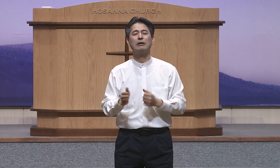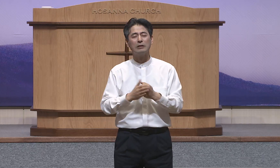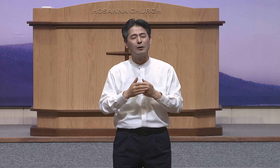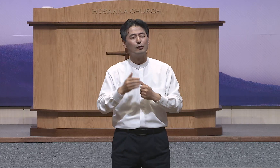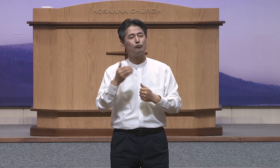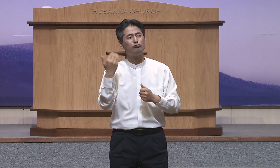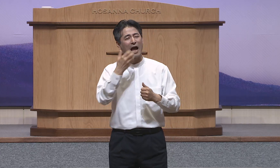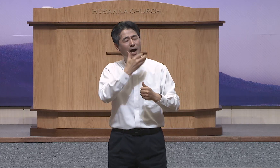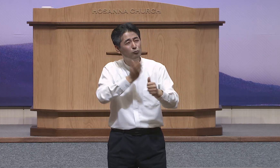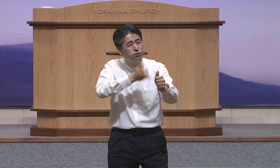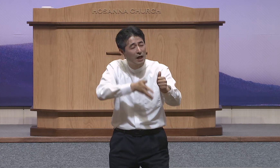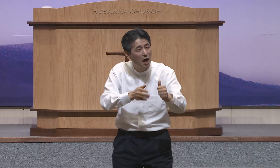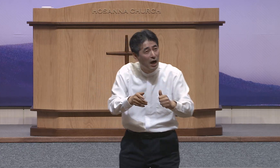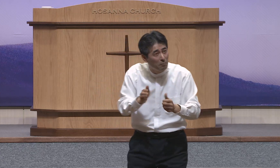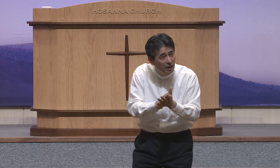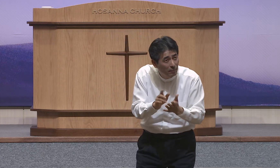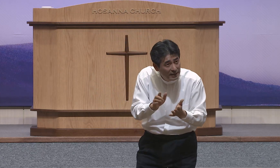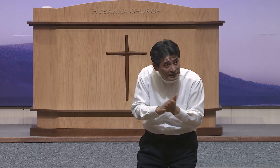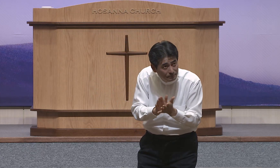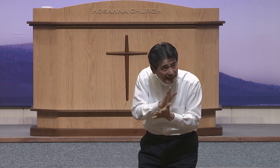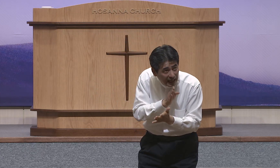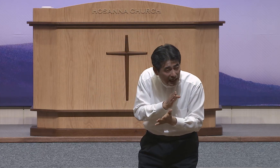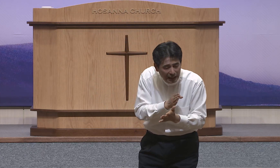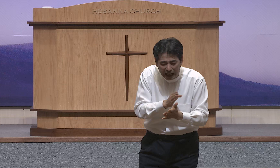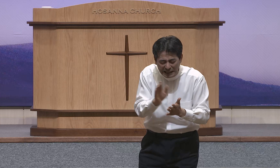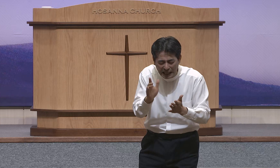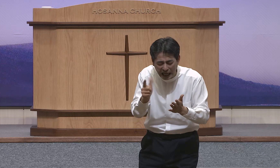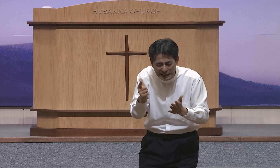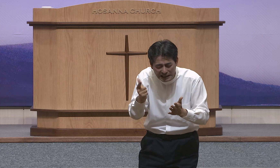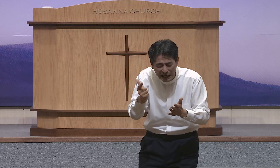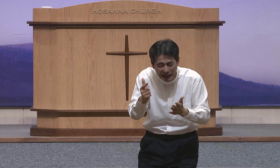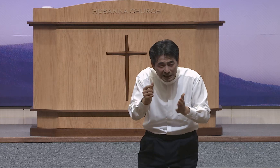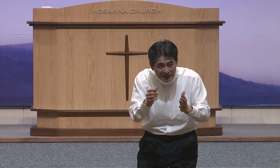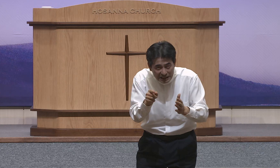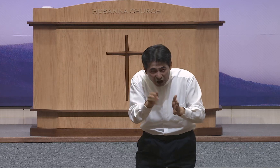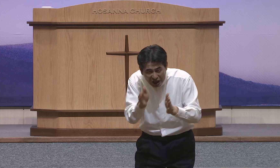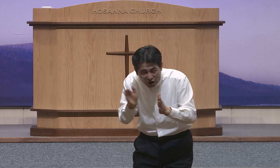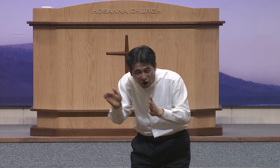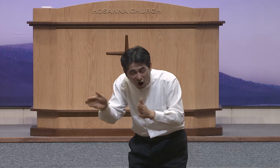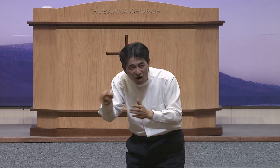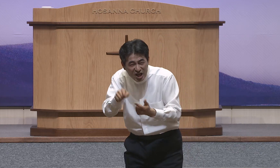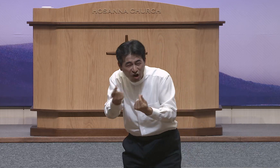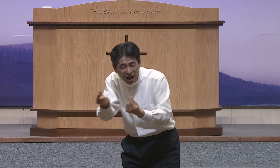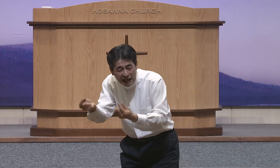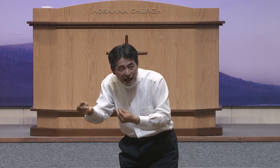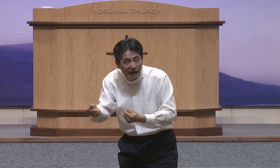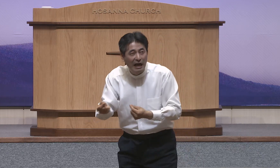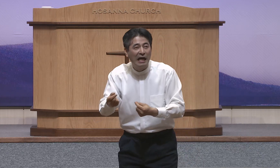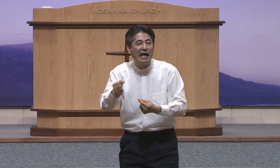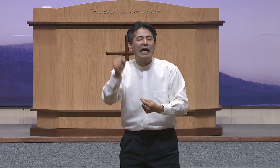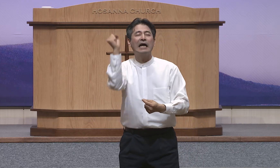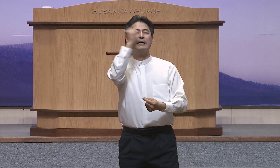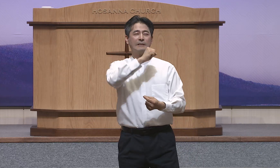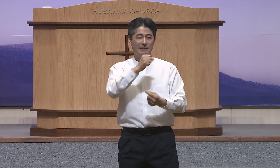그런 상황들에서 이제 청인들한테, 일반인들한테 박자 맞아? 이거 맞아? 이거 맞아? 항상